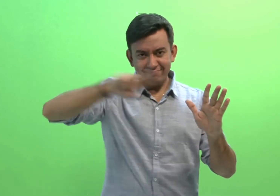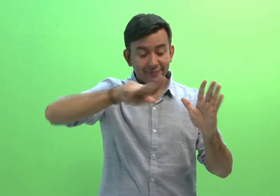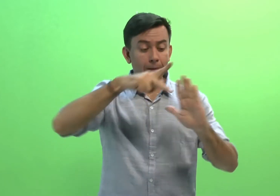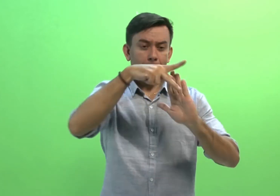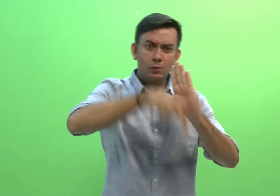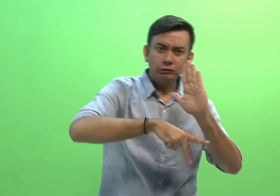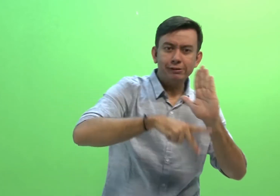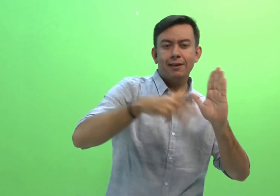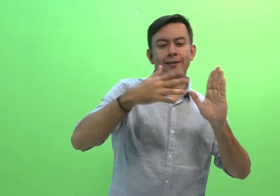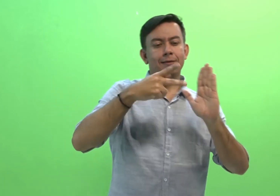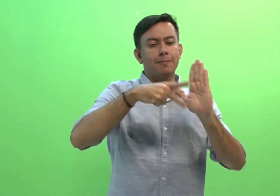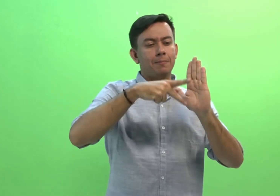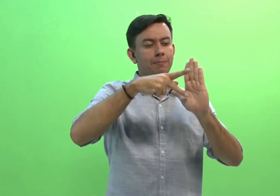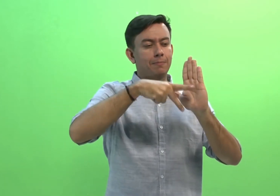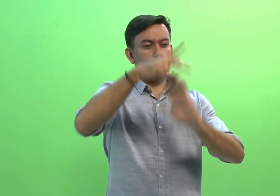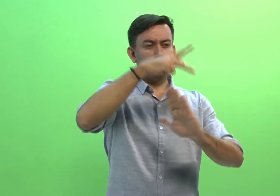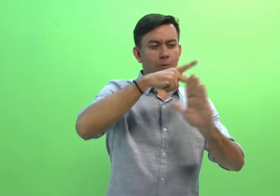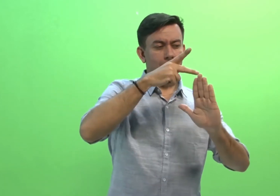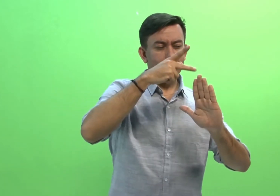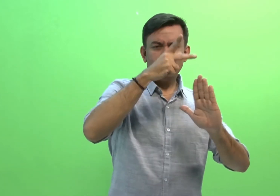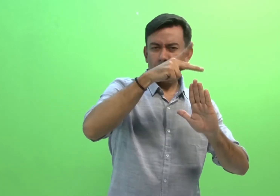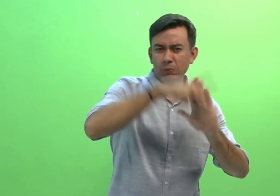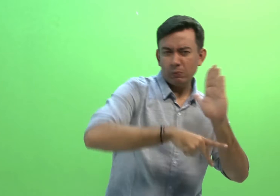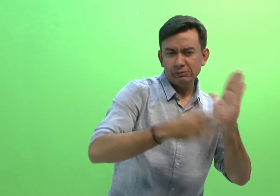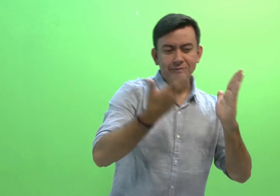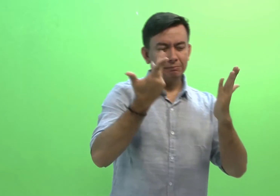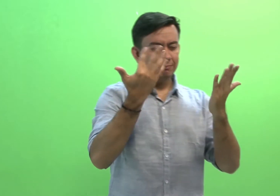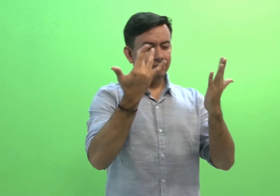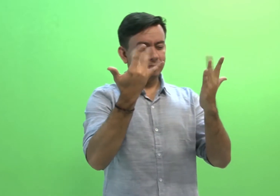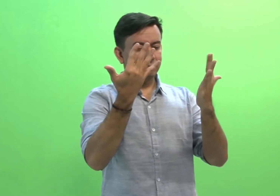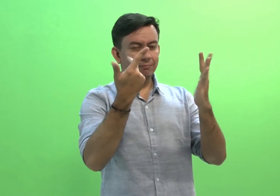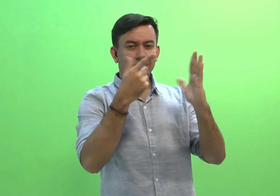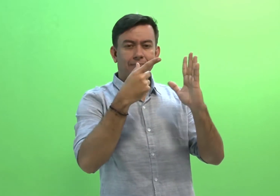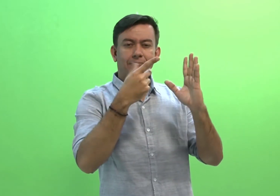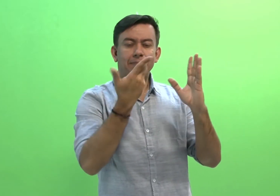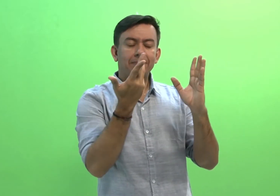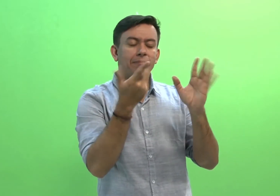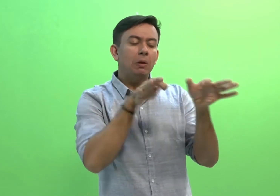o projeto, existem vários sinais para projeto, esses são alguns sinais para projetos.